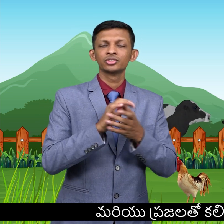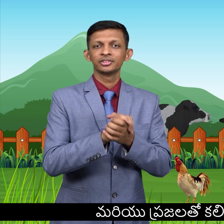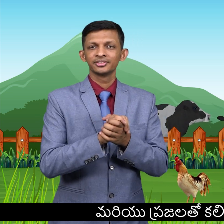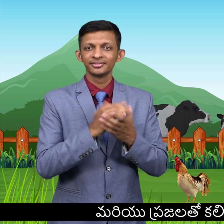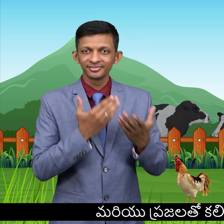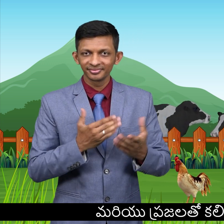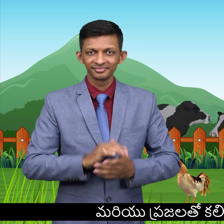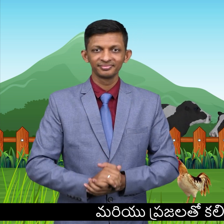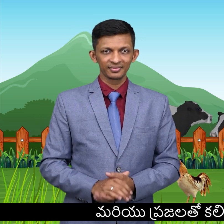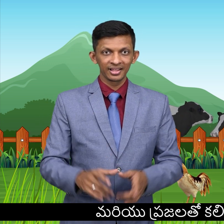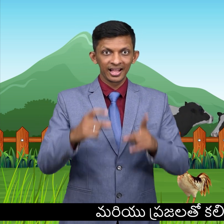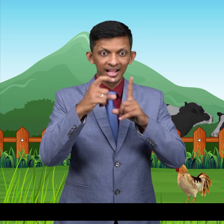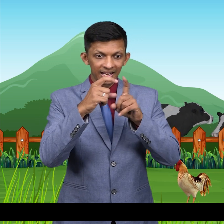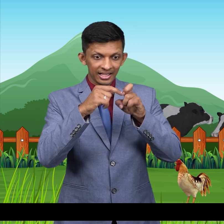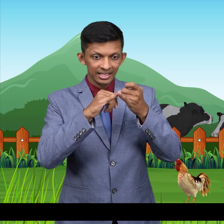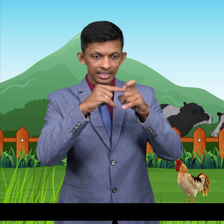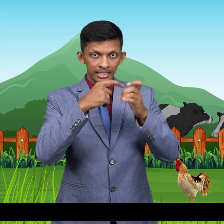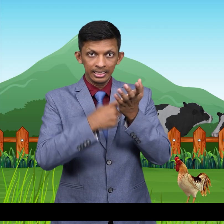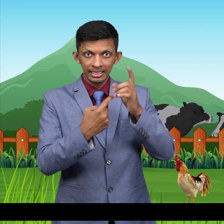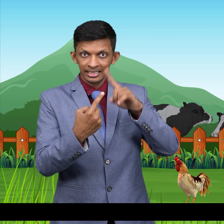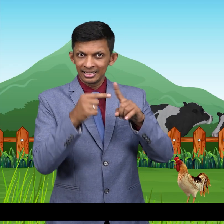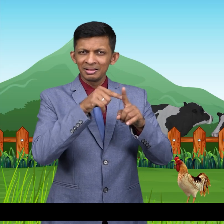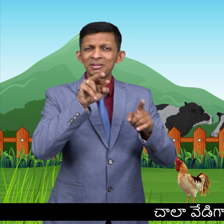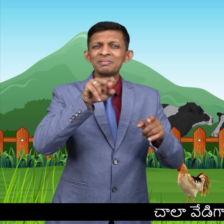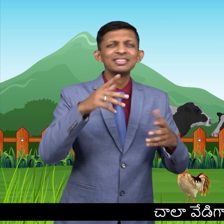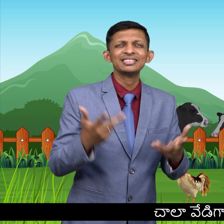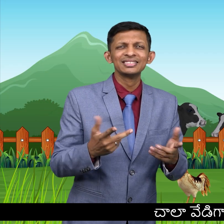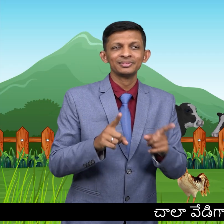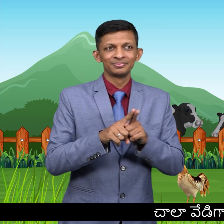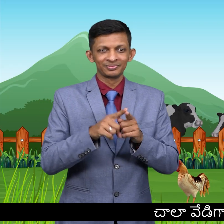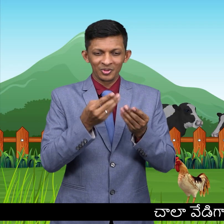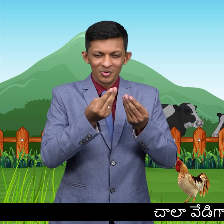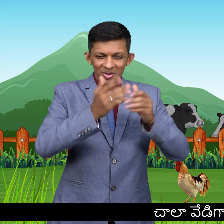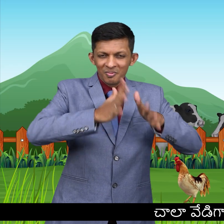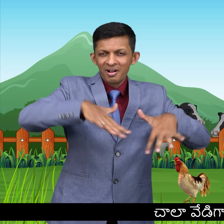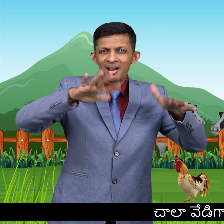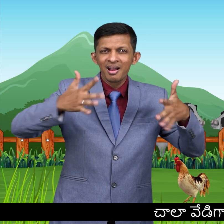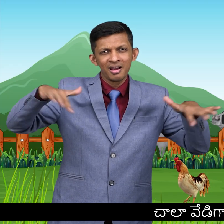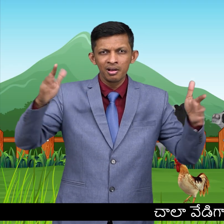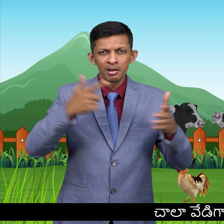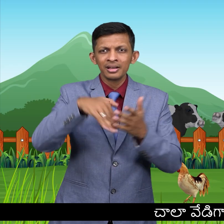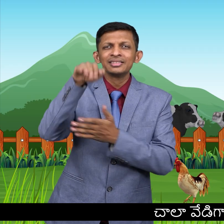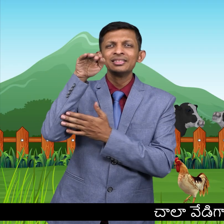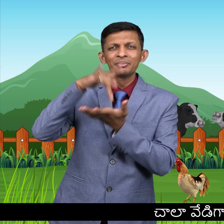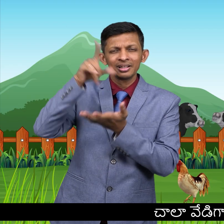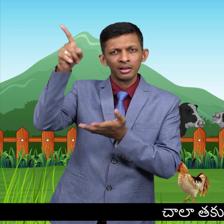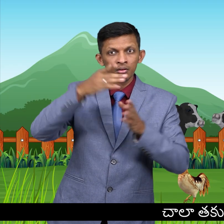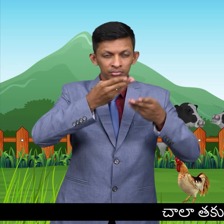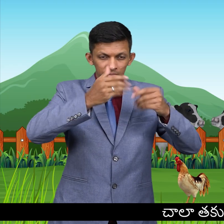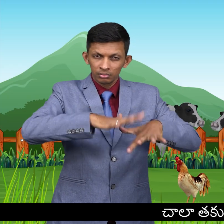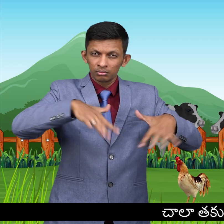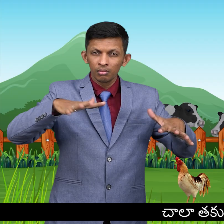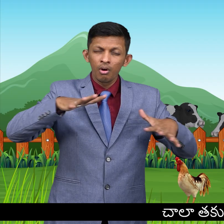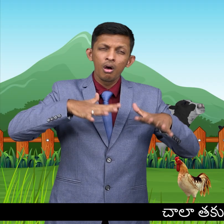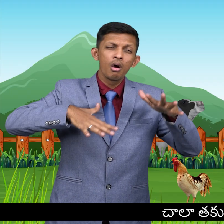జీవించడానికి అలవాటు చేయడం. ఎడారి: చాలా వేడిగా, పొడిగా మరియు ఇసుకతో